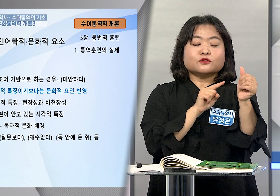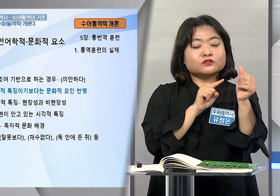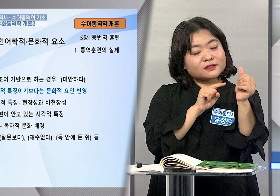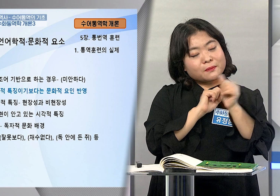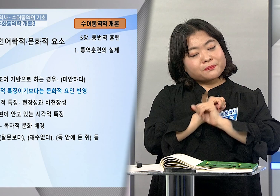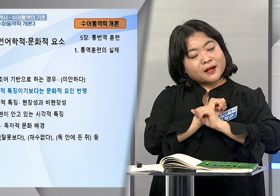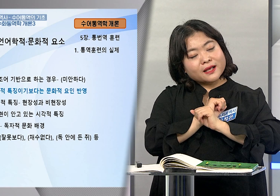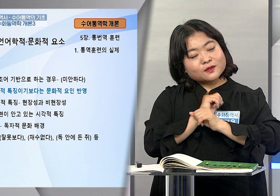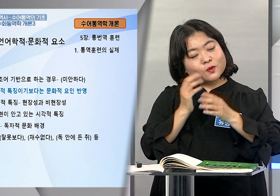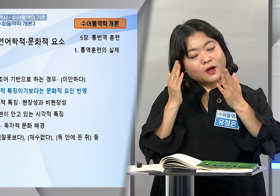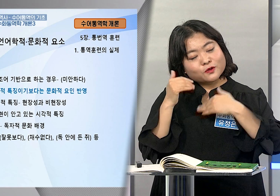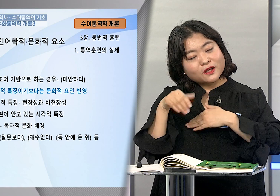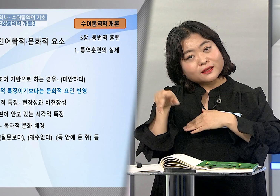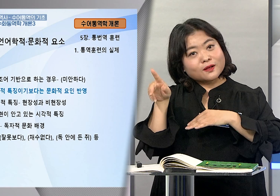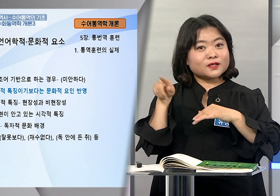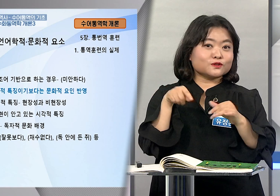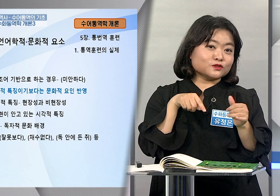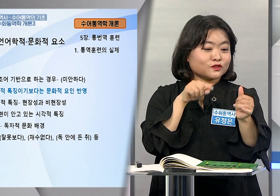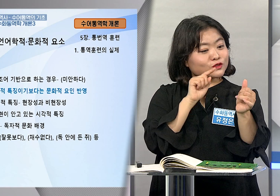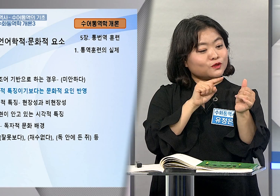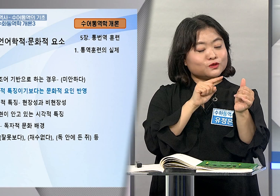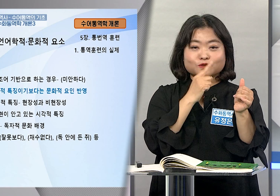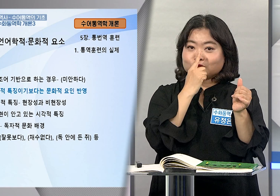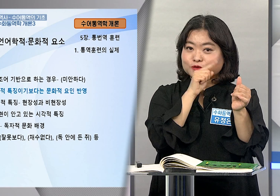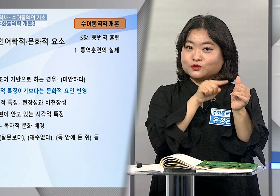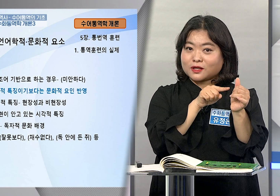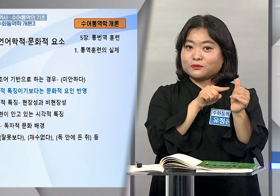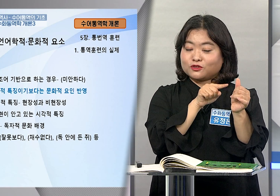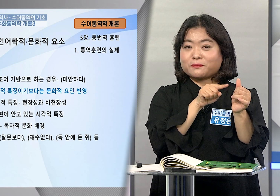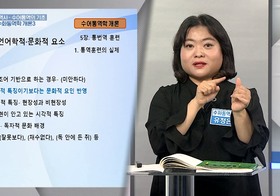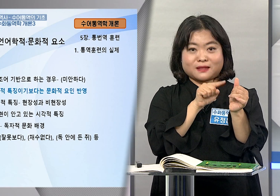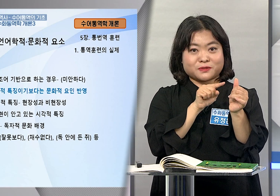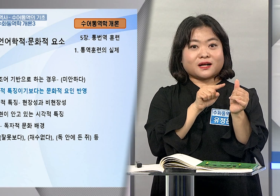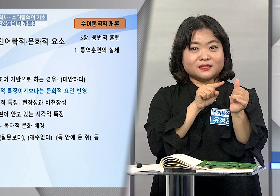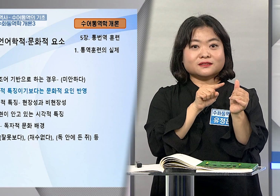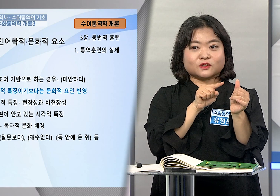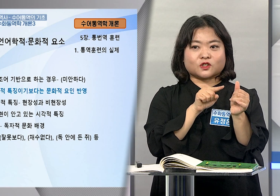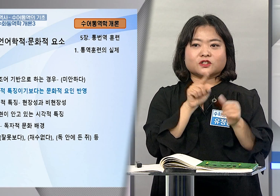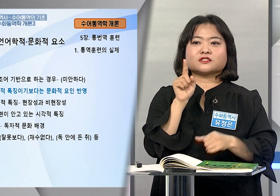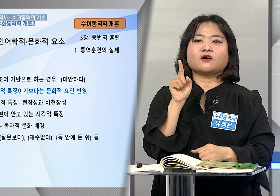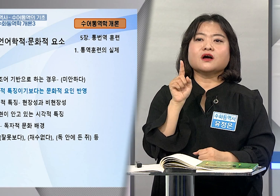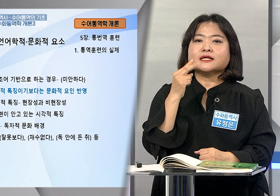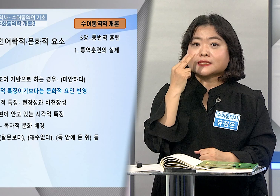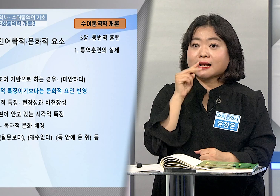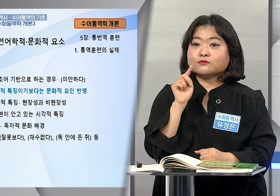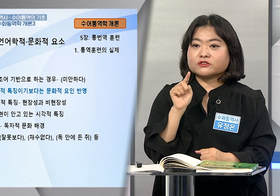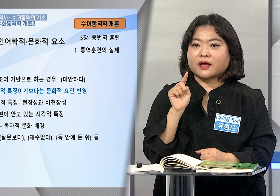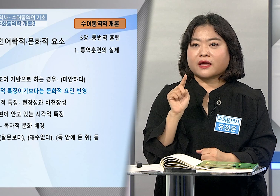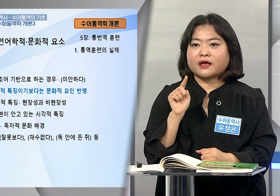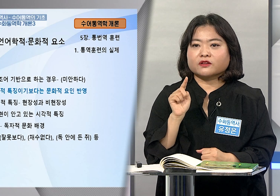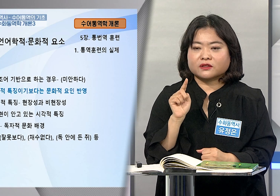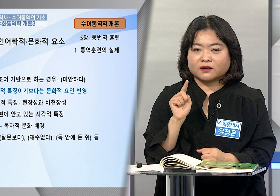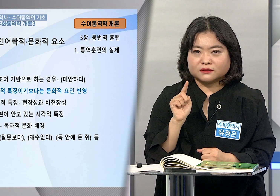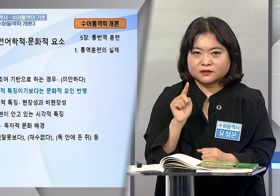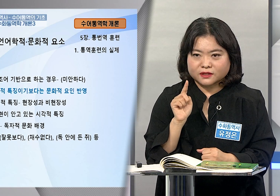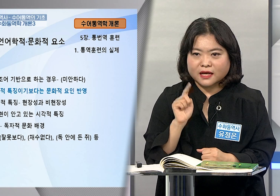눈을 깜빡했고 학교에 갔다 와서 눈을 떴어도 눈앞에는 남자가 있는 거죠. 그래서 시각 문화의 어떤